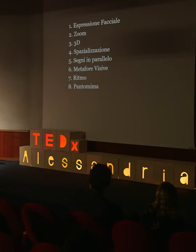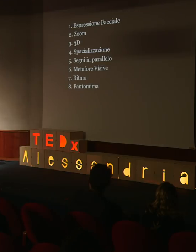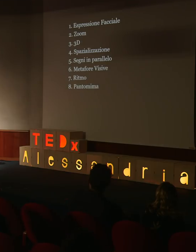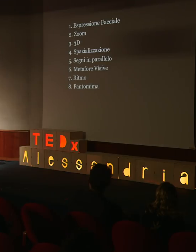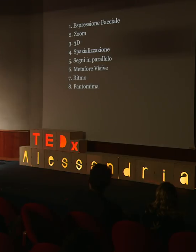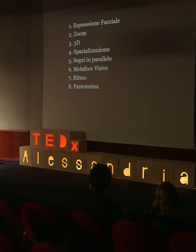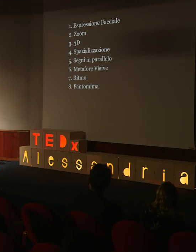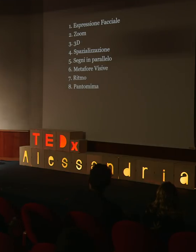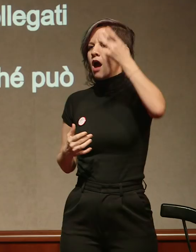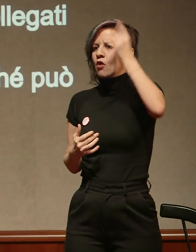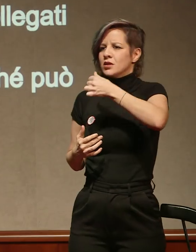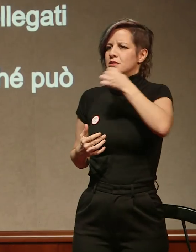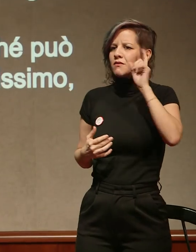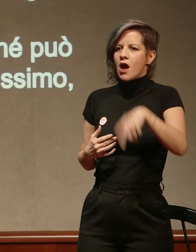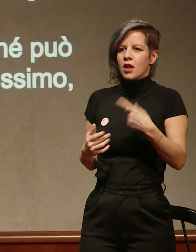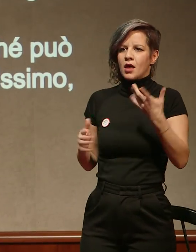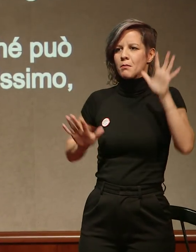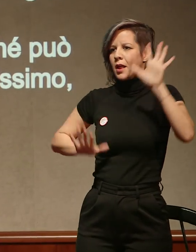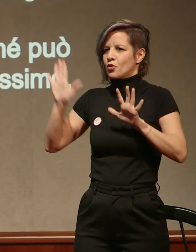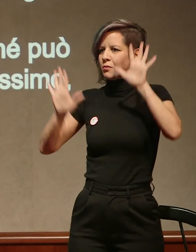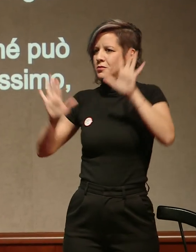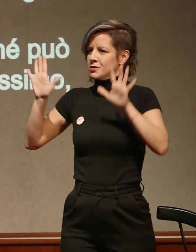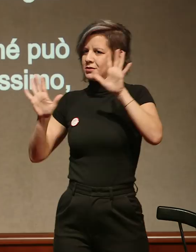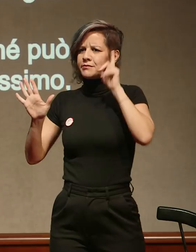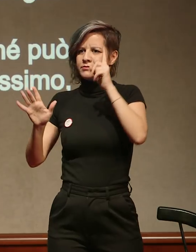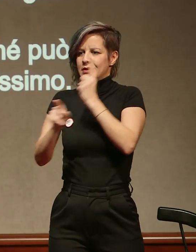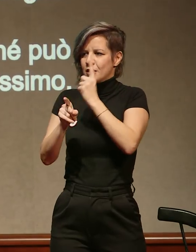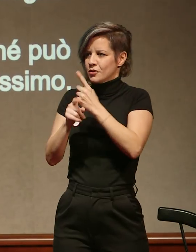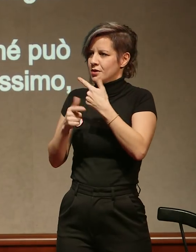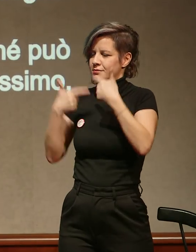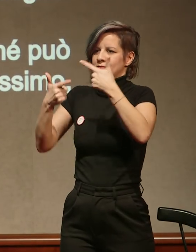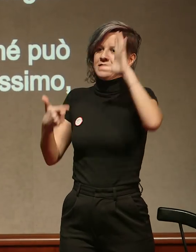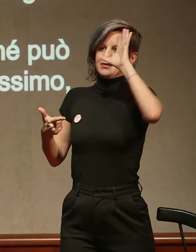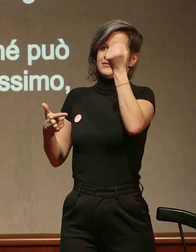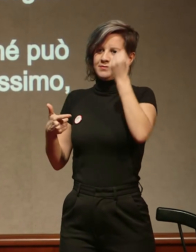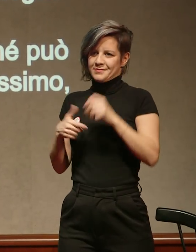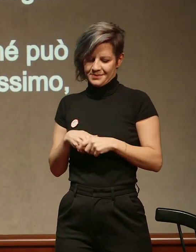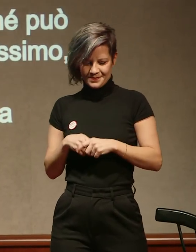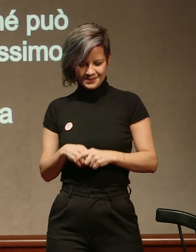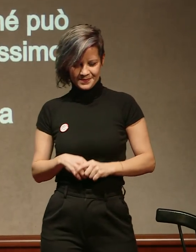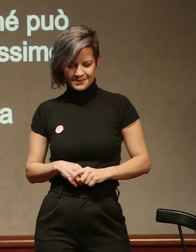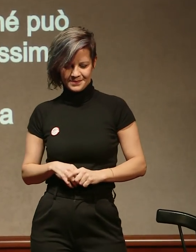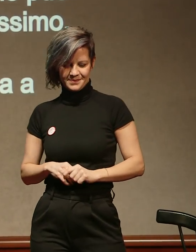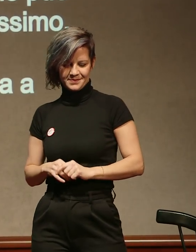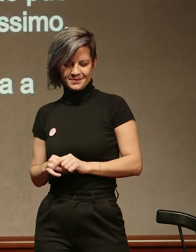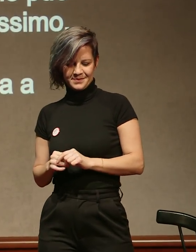dipende e serve anche la pantomima a volte Ok Quindi per capire